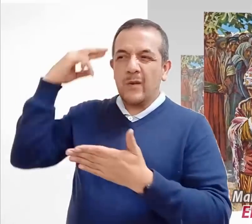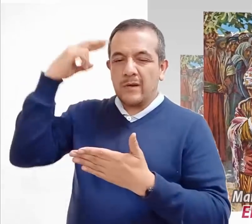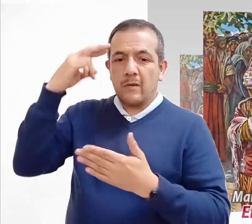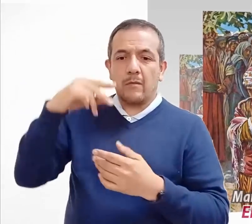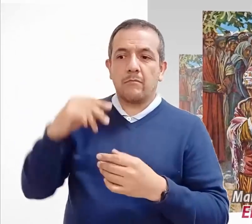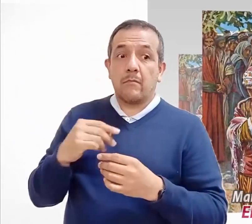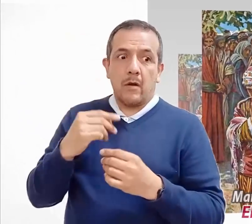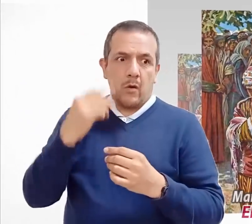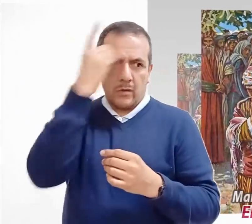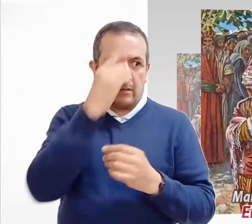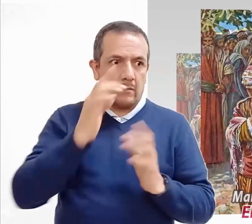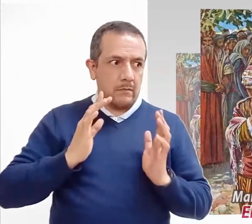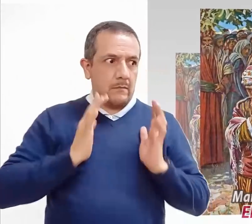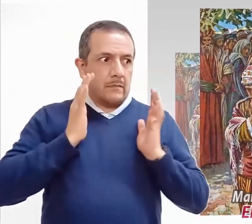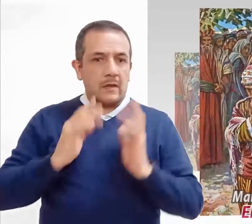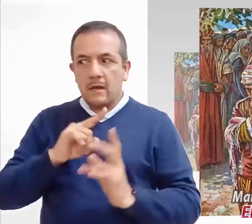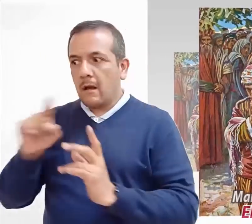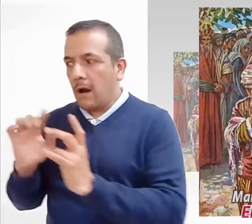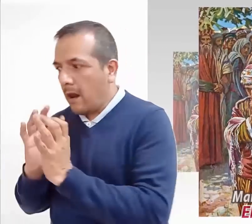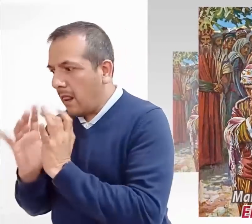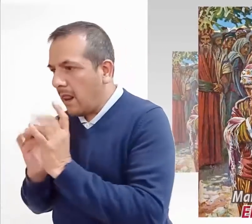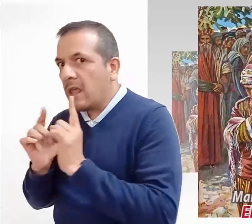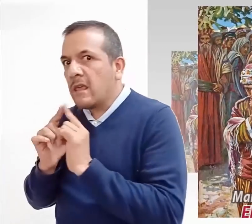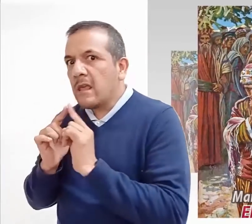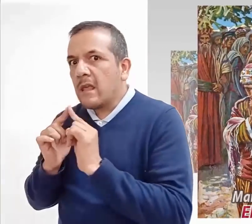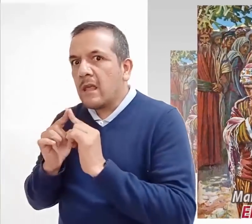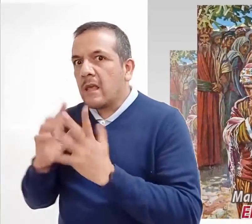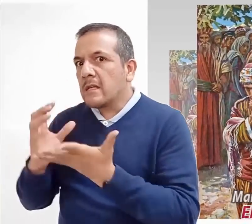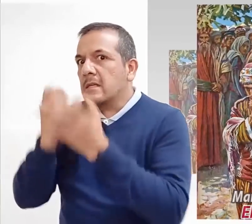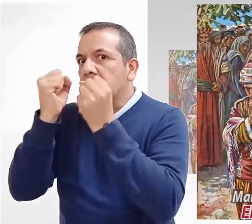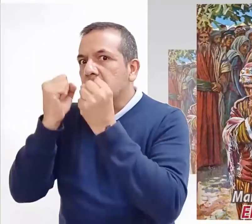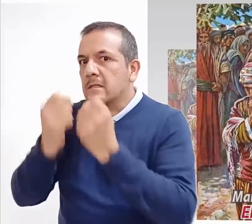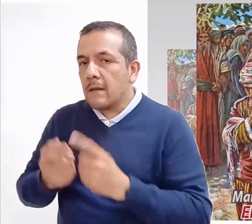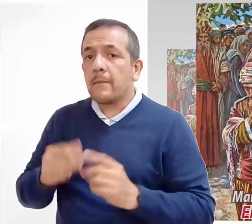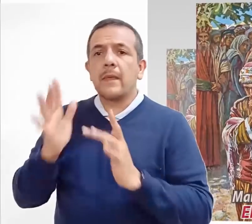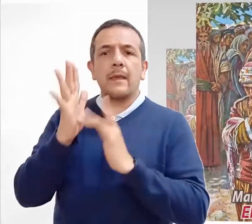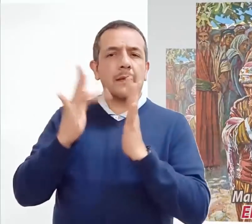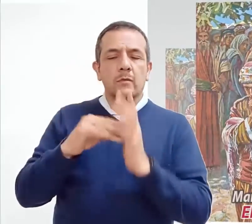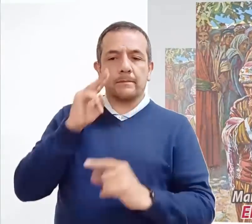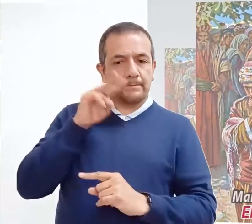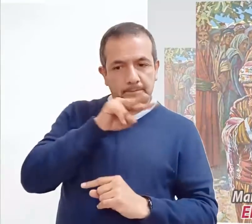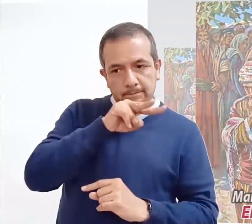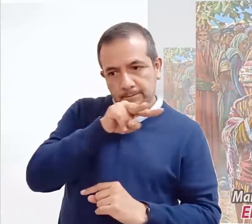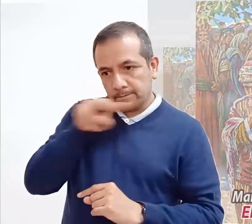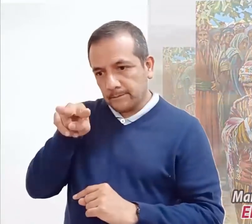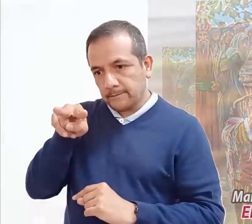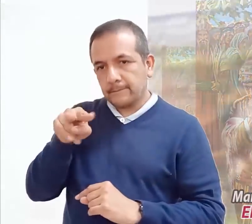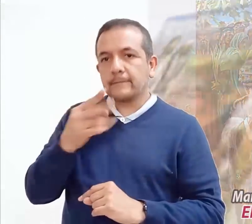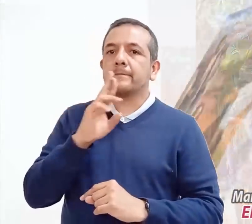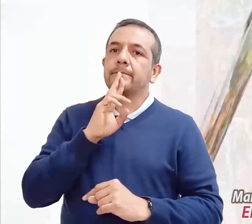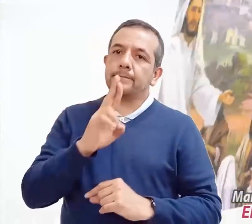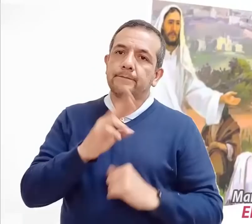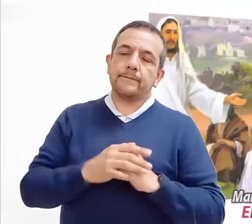y exclamaron: entonces, ¿quién podrá salvarse? Pero Jesús, mirándolos fijamente, les